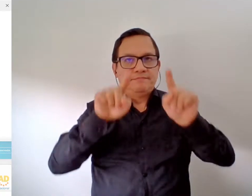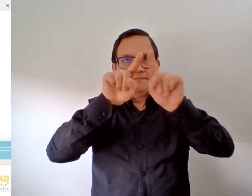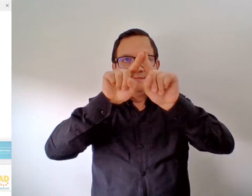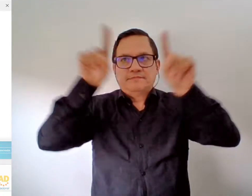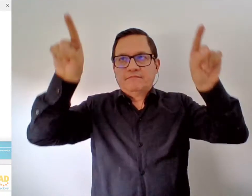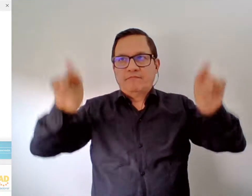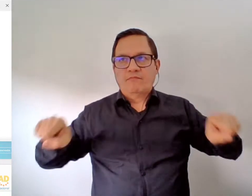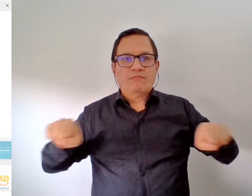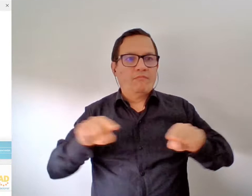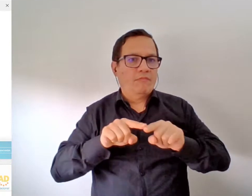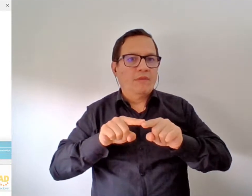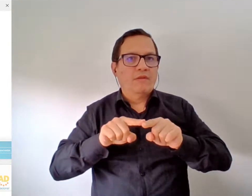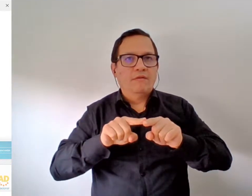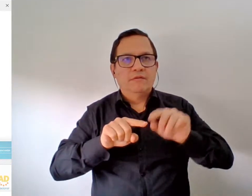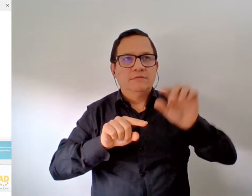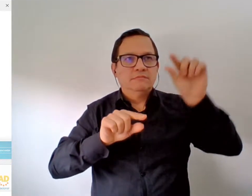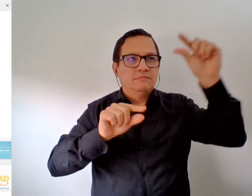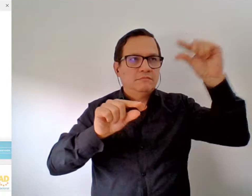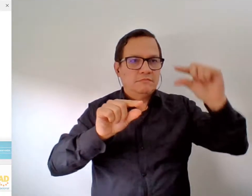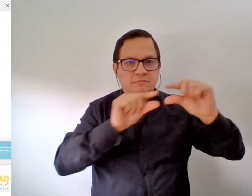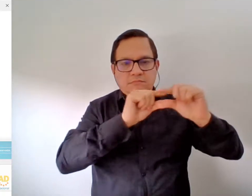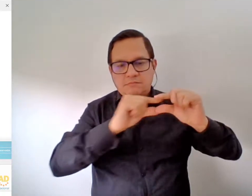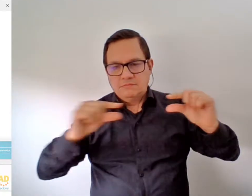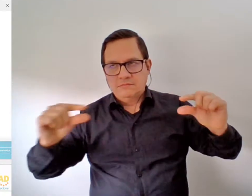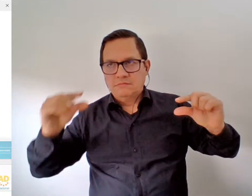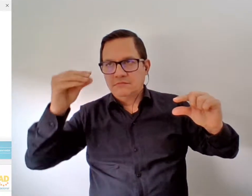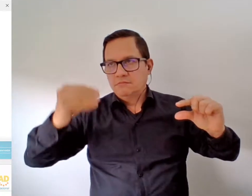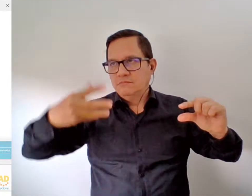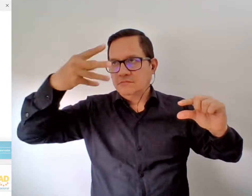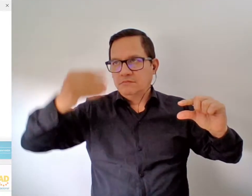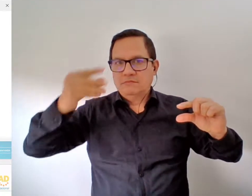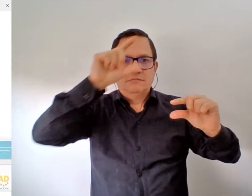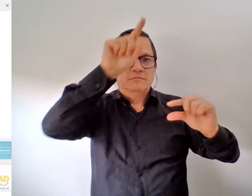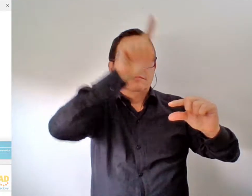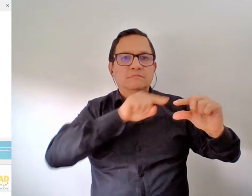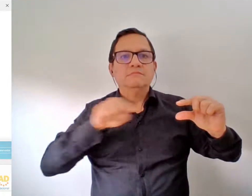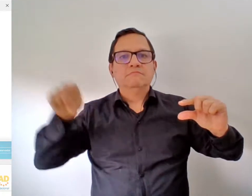Entorno gráfico. Se requiere.